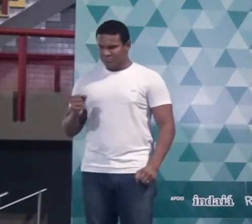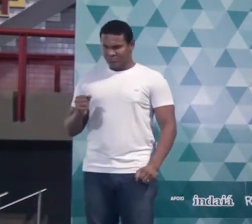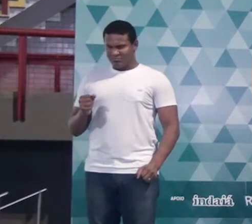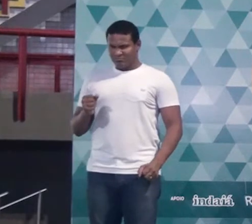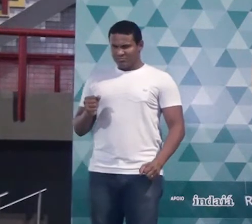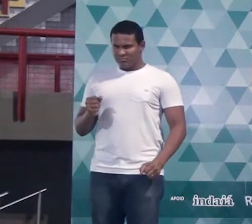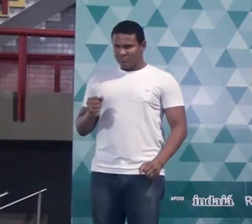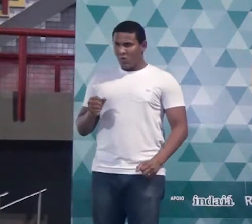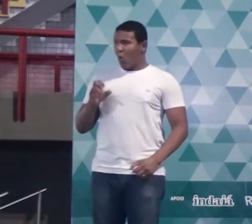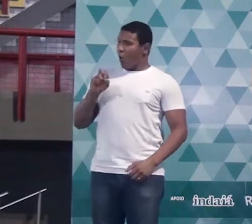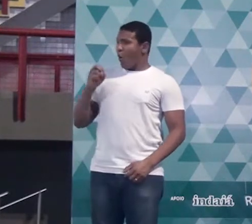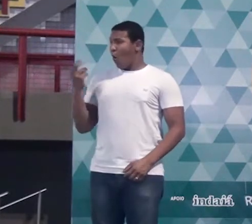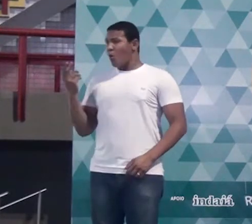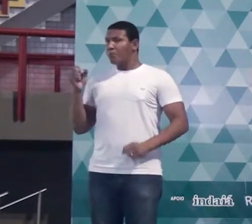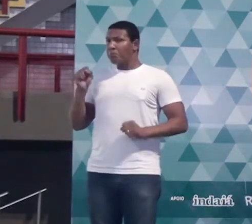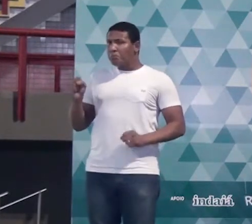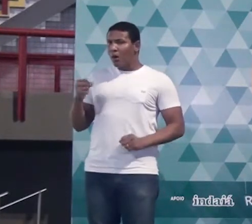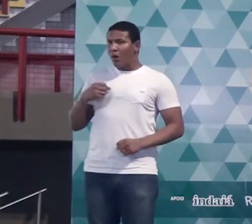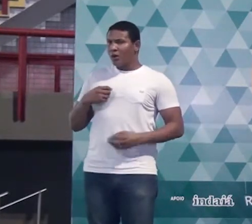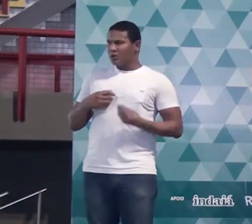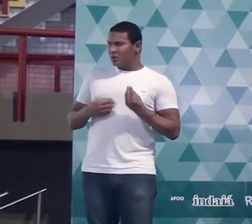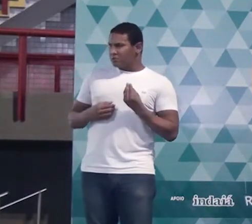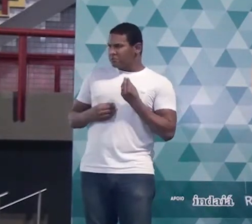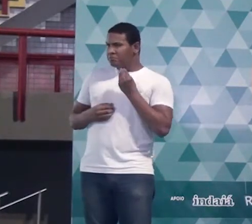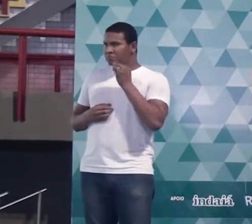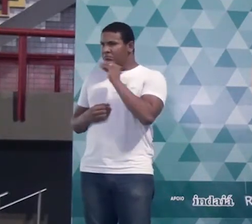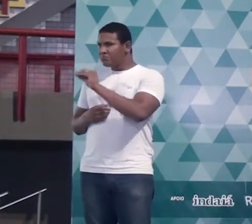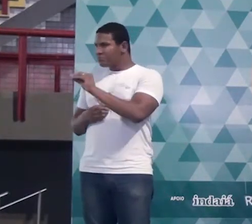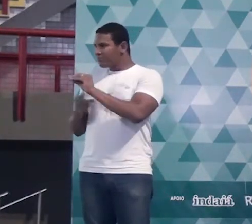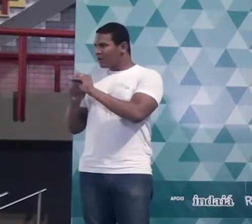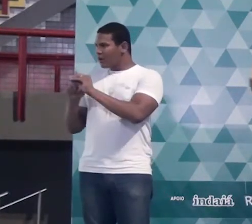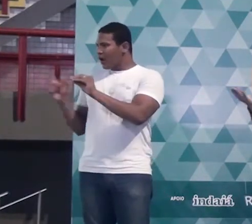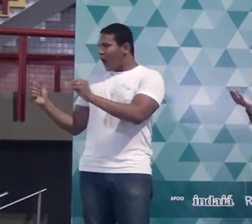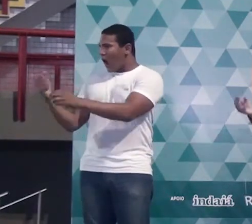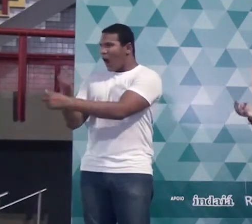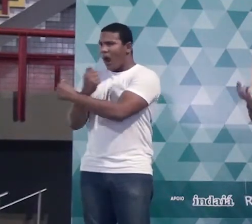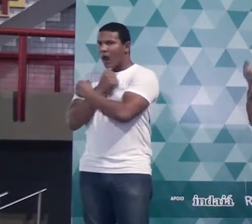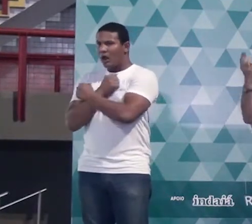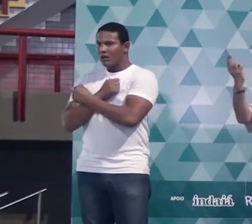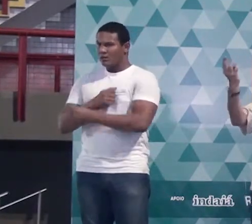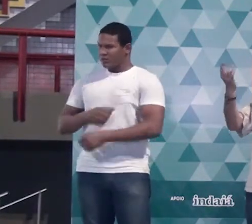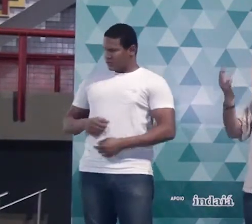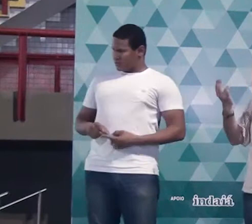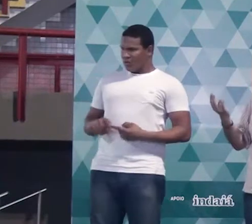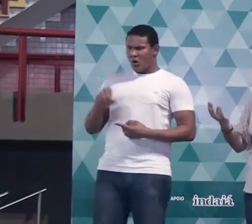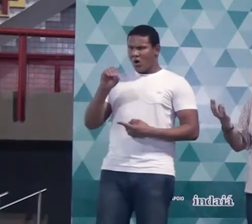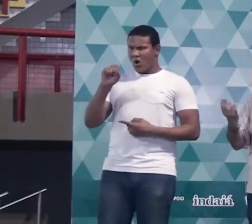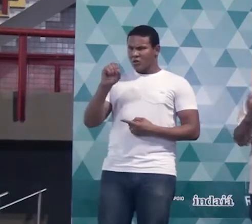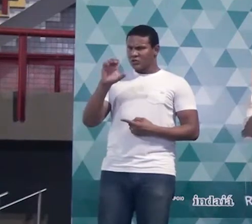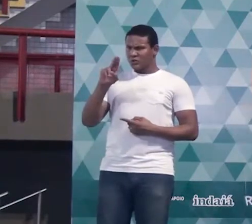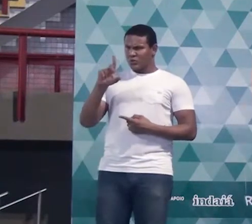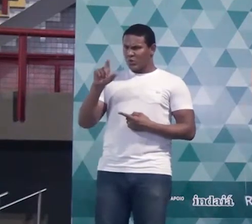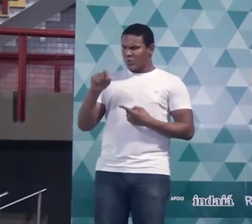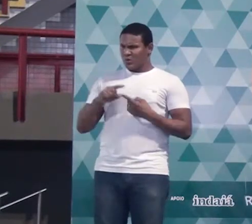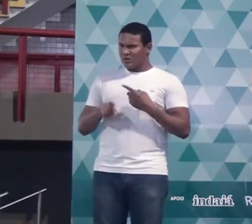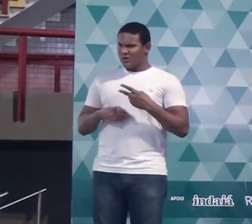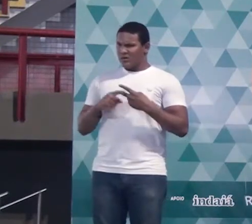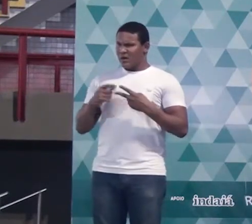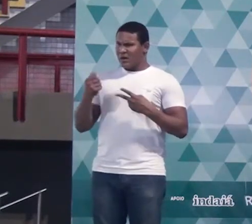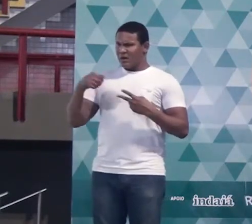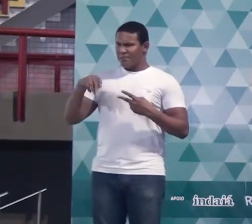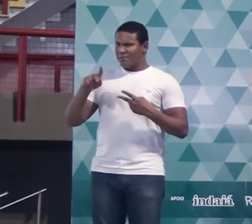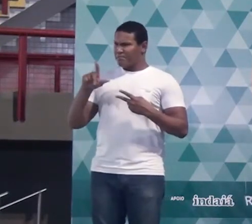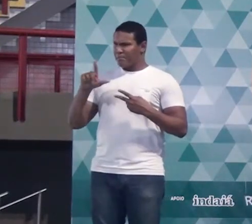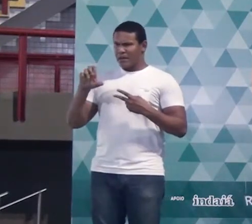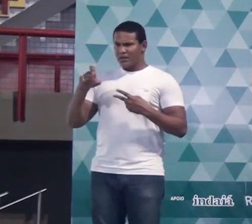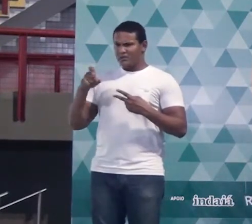um ósculo e o amplexo? Aí a pessoa lhe dá um tapa, né? Ósculo e amplexo. Ósculo é beijo,